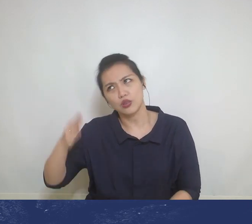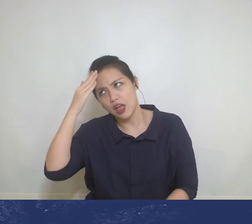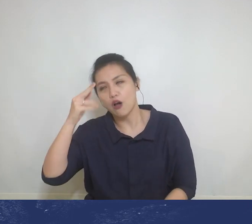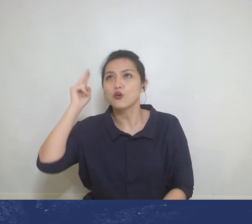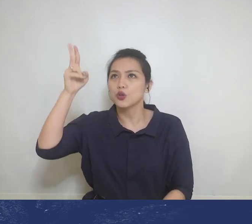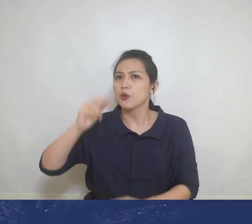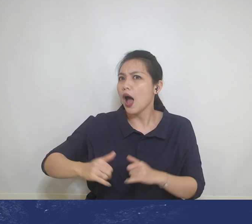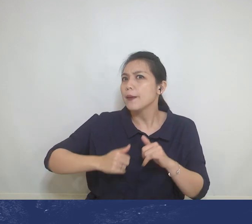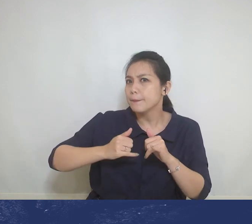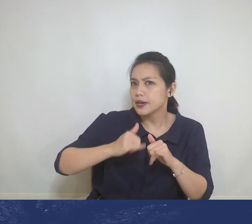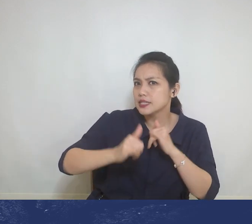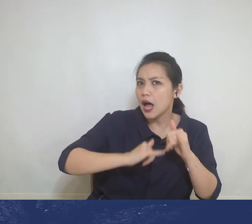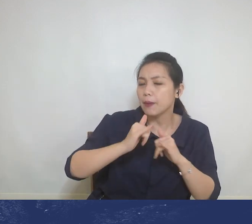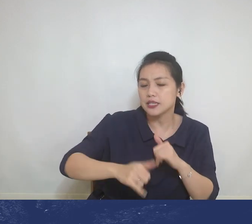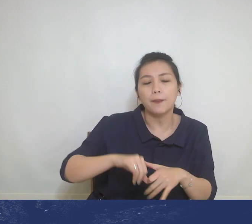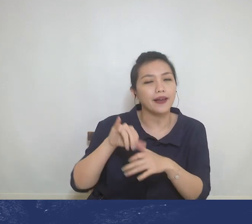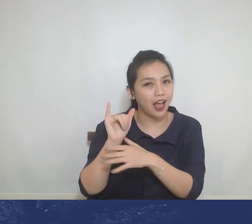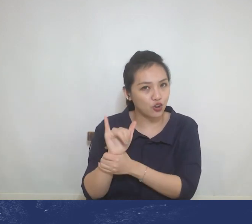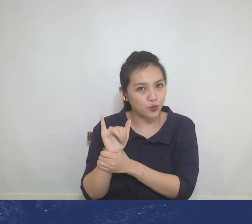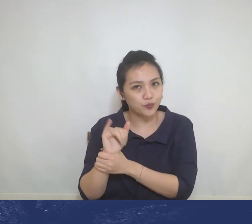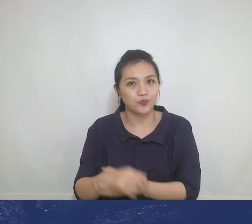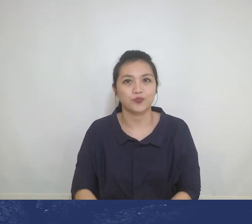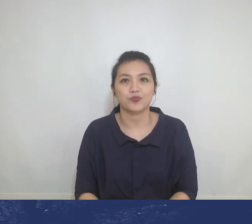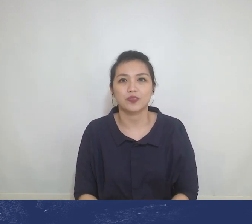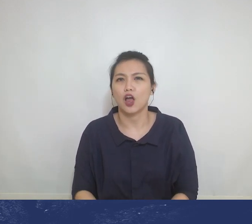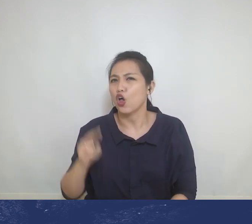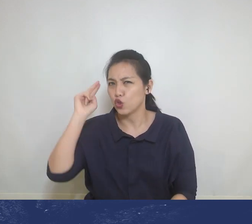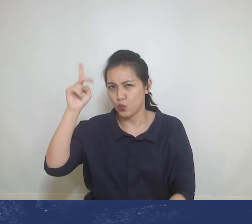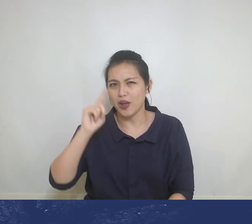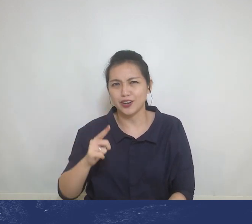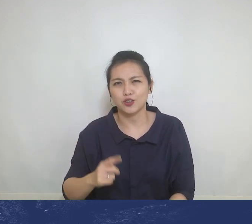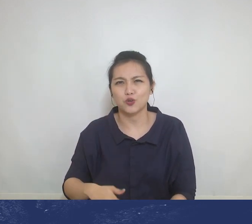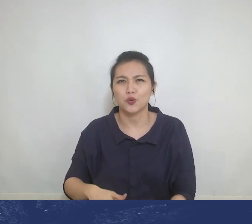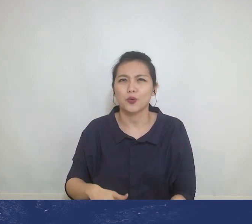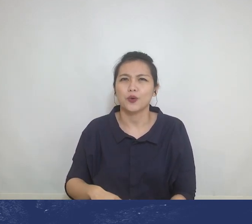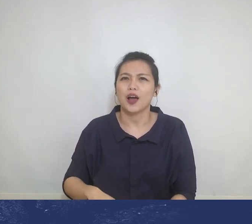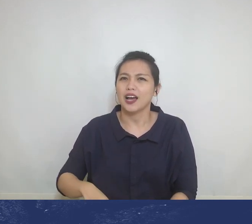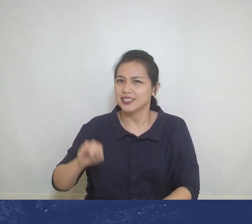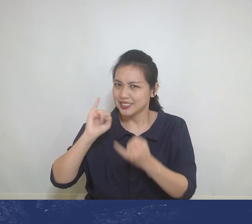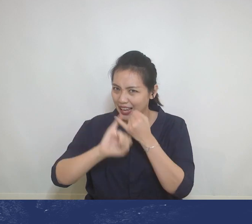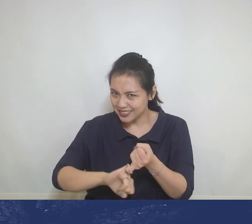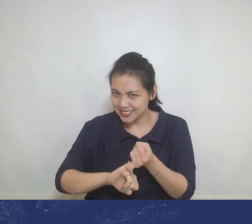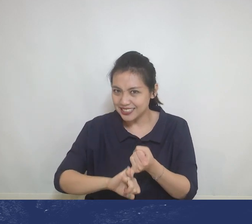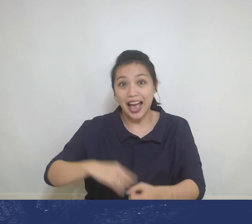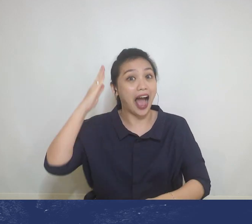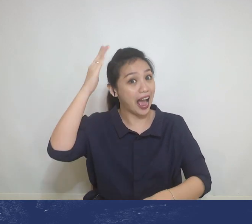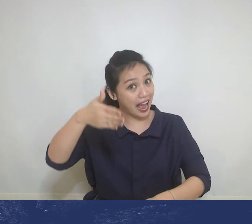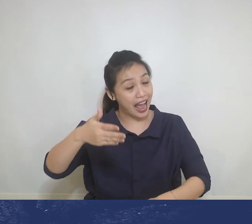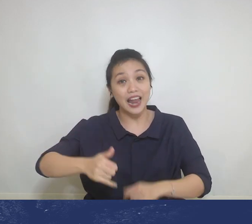bahwa Tuhan tuh menyertai dia. Ada janji Tuhan yang tadi dia tuh di battle itu loh, bahwa Tuhan akan menyertai dia. Di sini pun dikatakan lagi